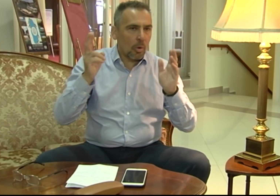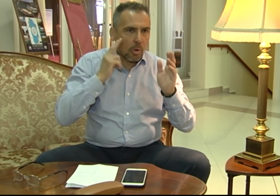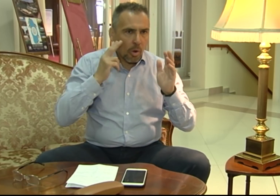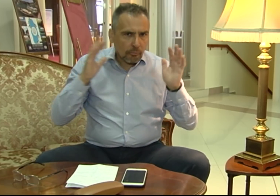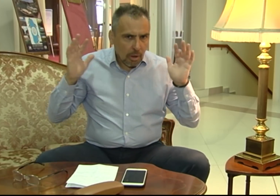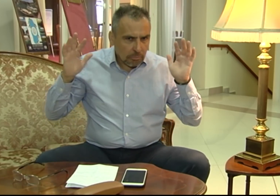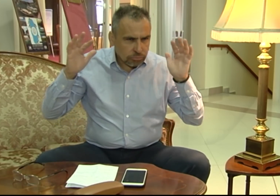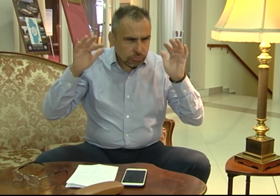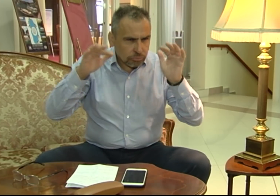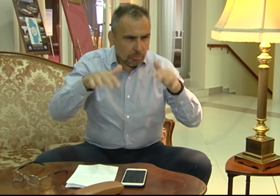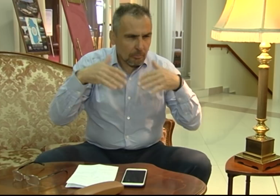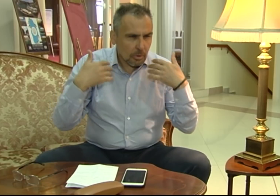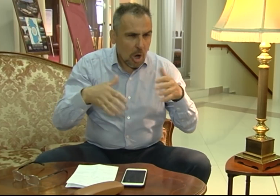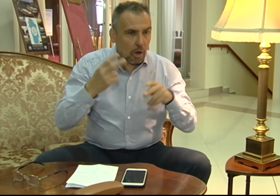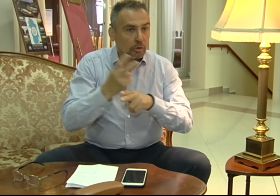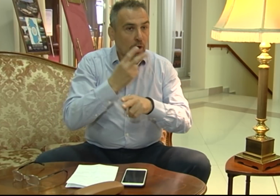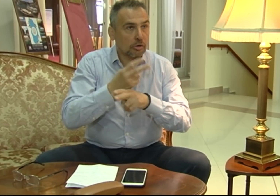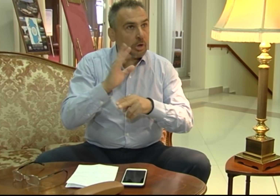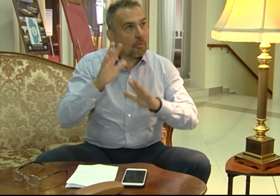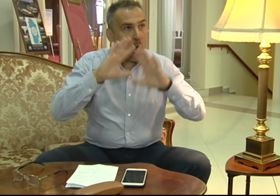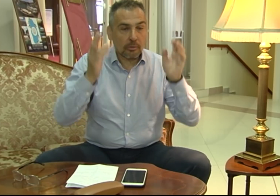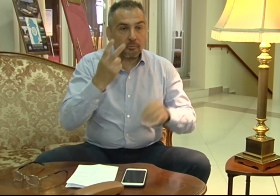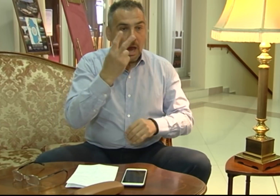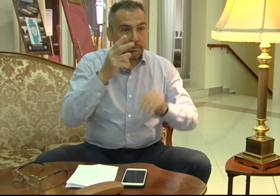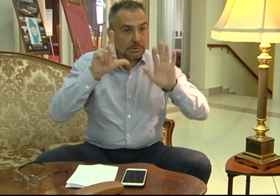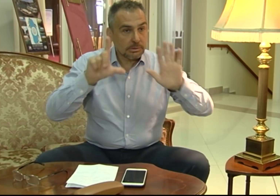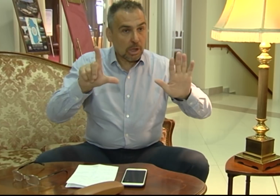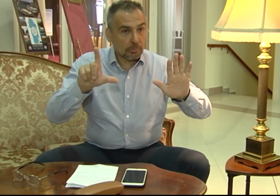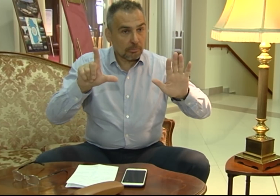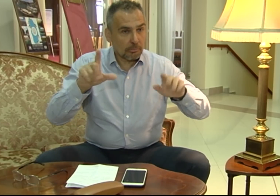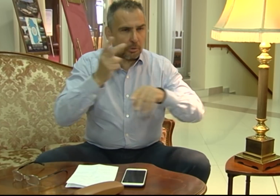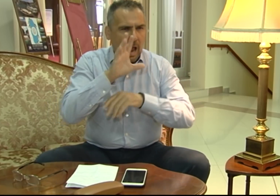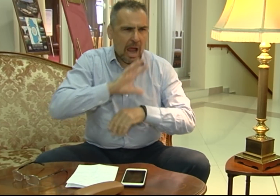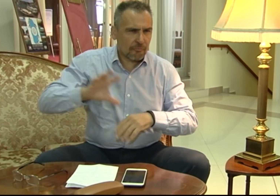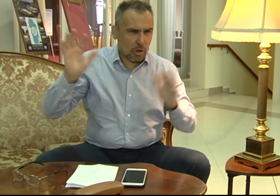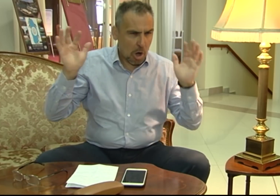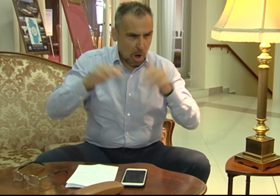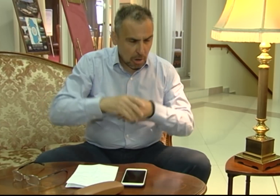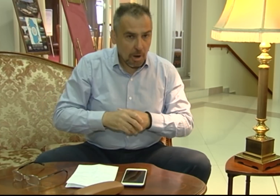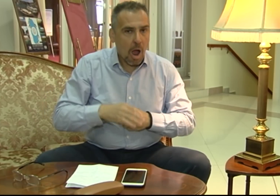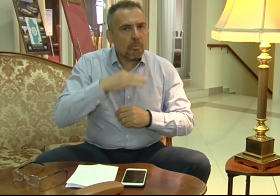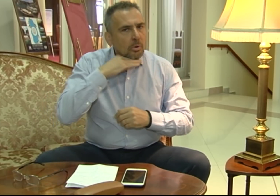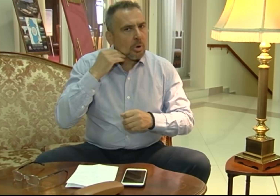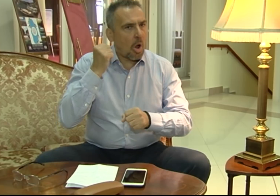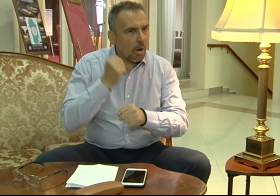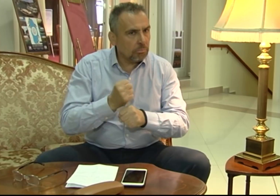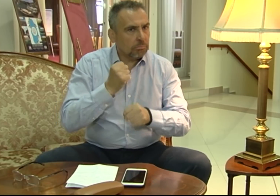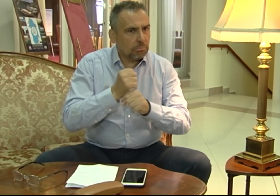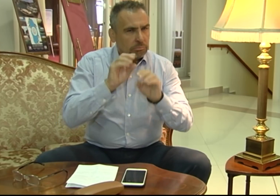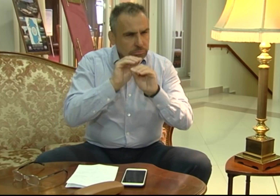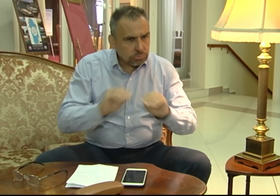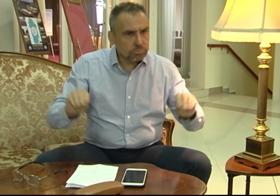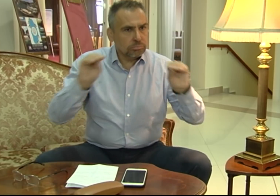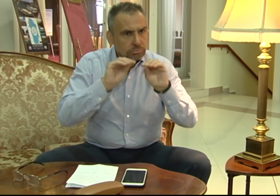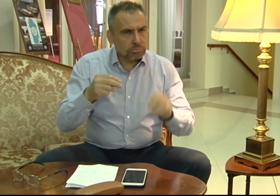на знаковниот јазик. И ги предложив Марија и Маријан, кои како млади глуви лица се извонредни за соработка.